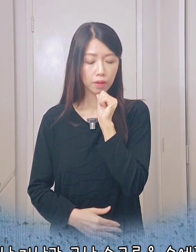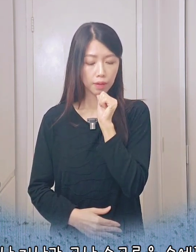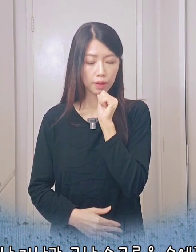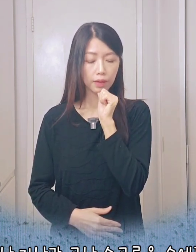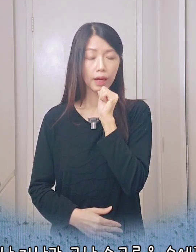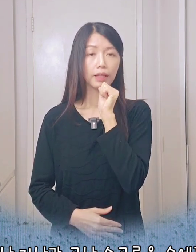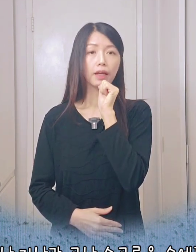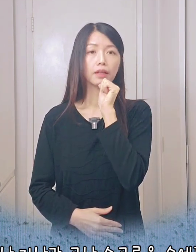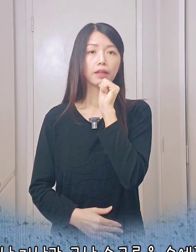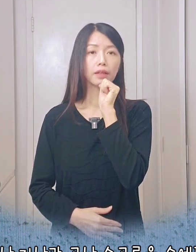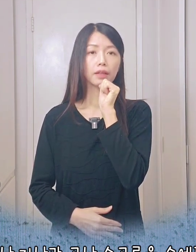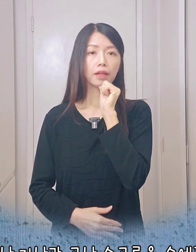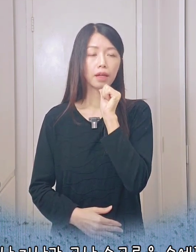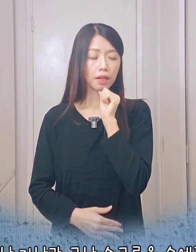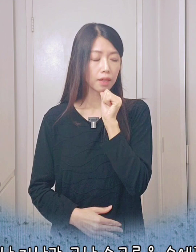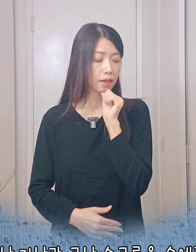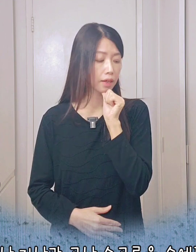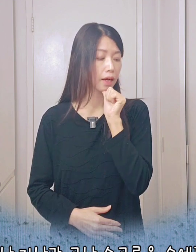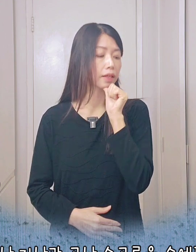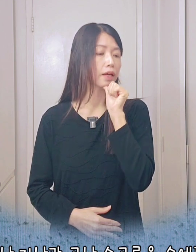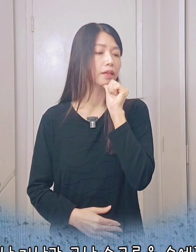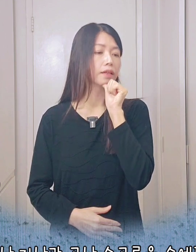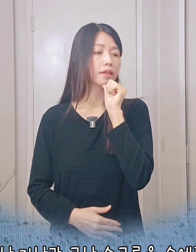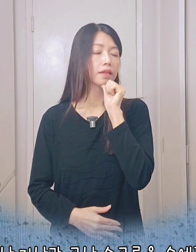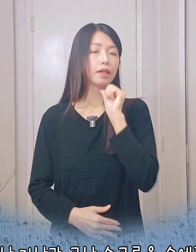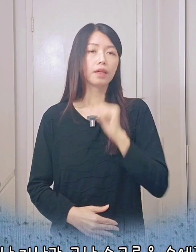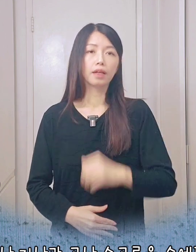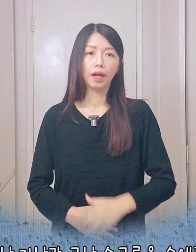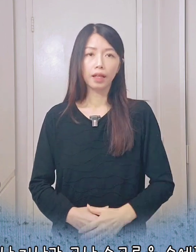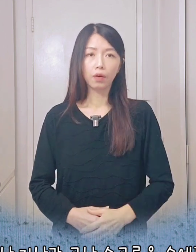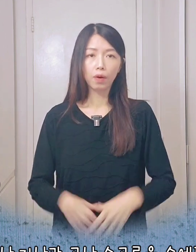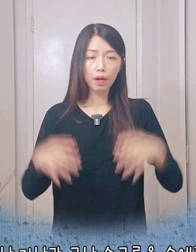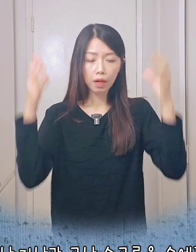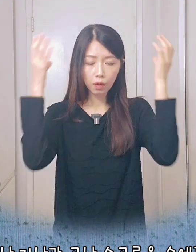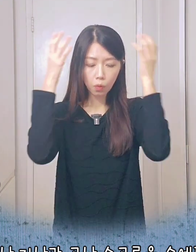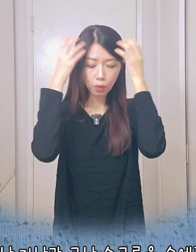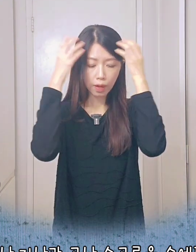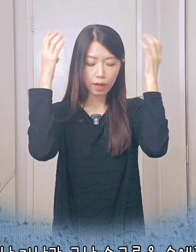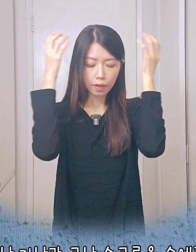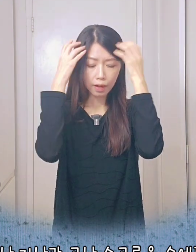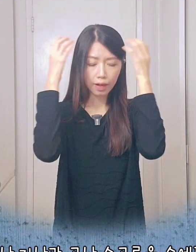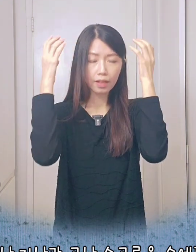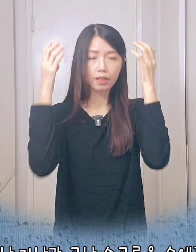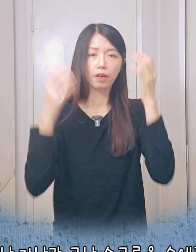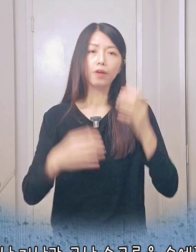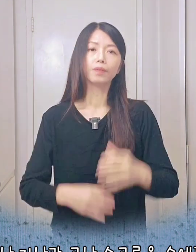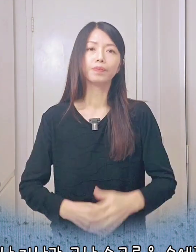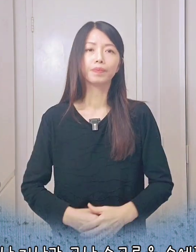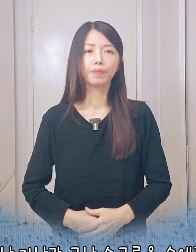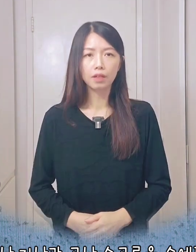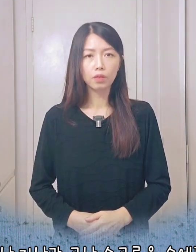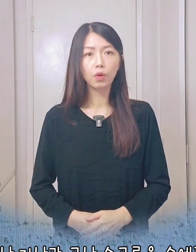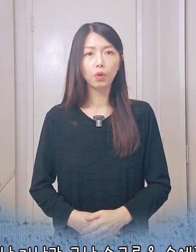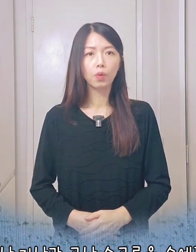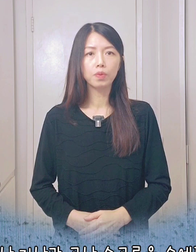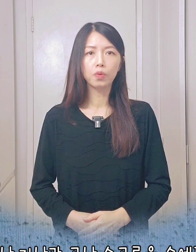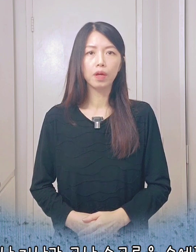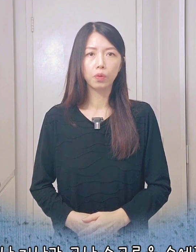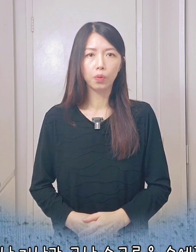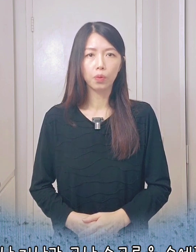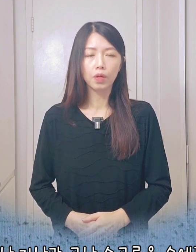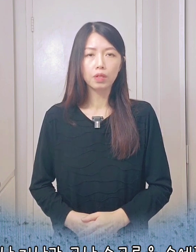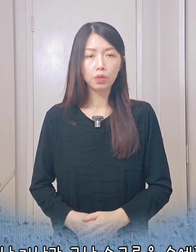돼요. 가난, 가난, 가난과 고난 아까 했죠.